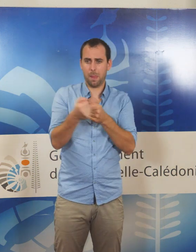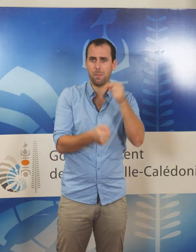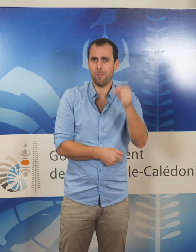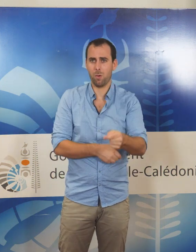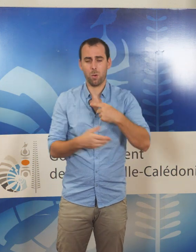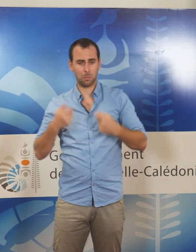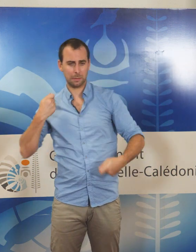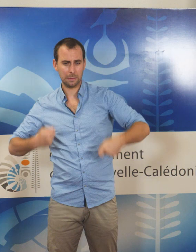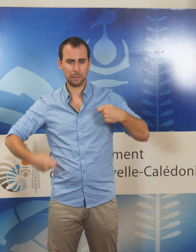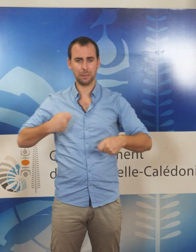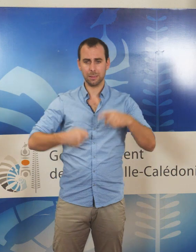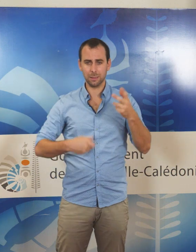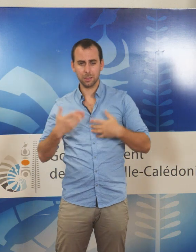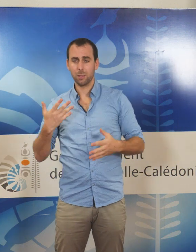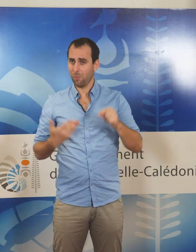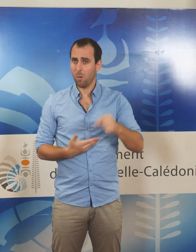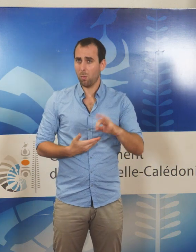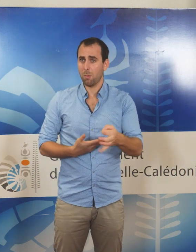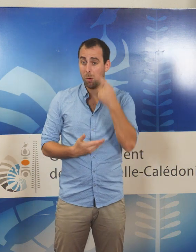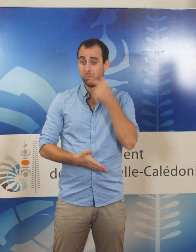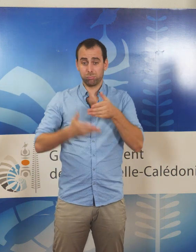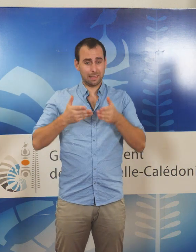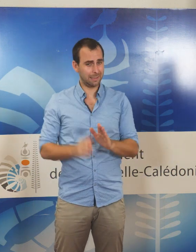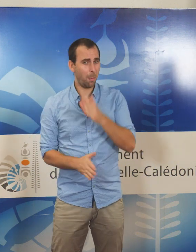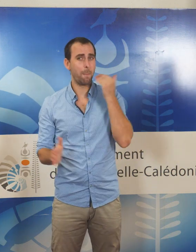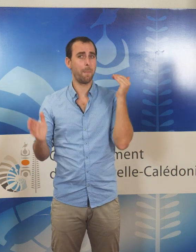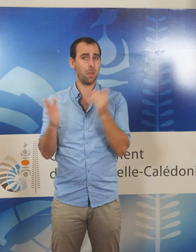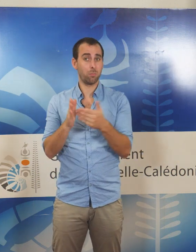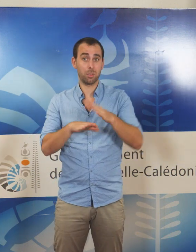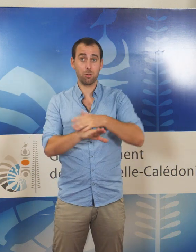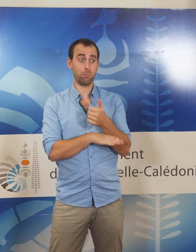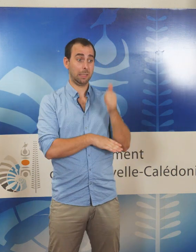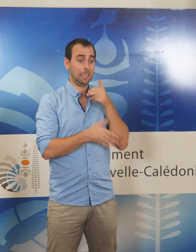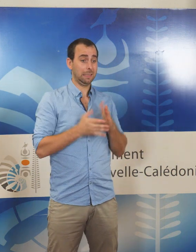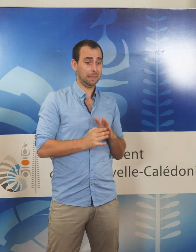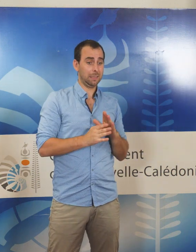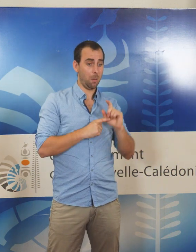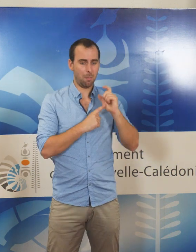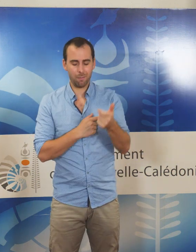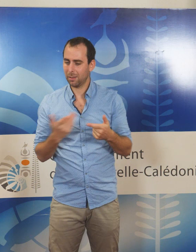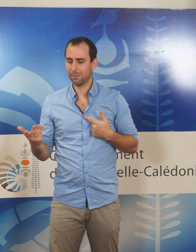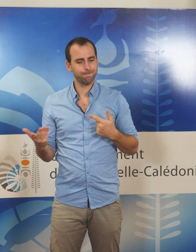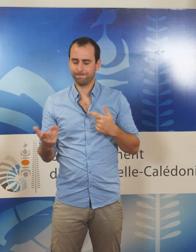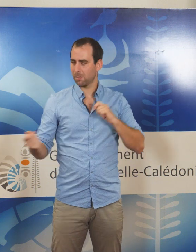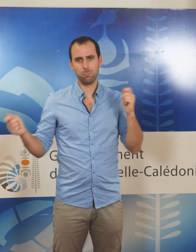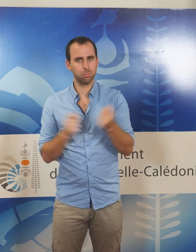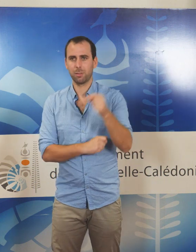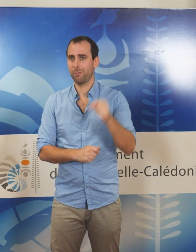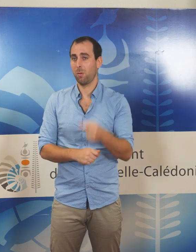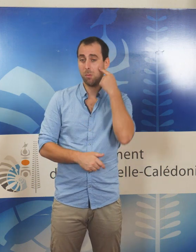avoir une agilité, une mobilité pour prendre les meilleures décisions et que la décision de la veille n'était pas forcément celle du lendemain, justement pour